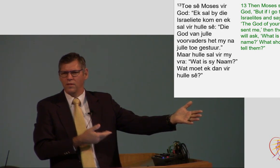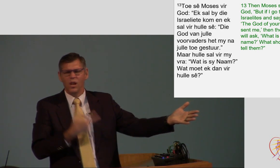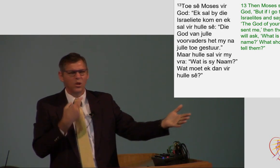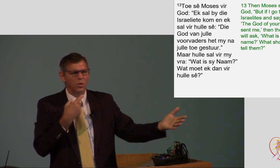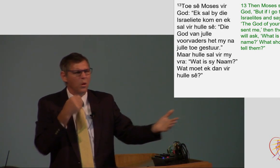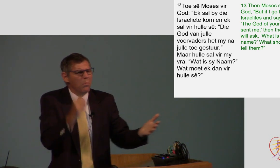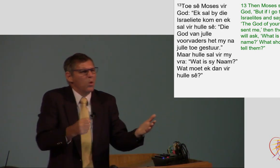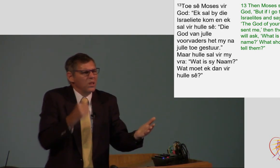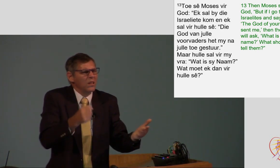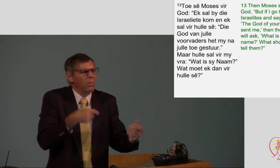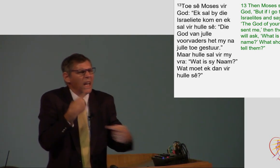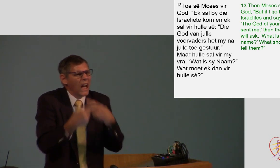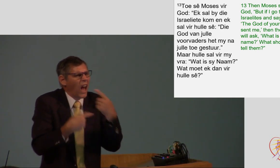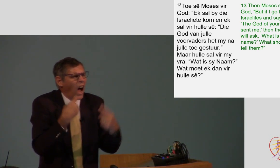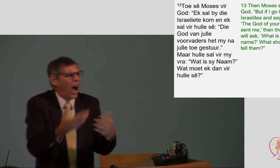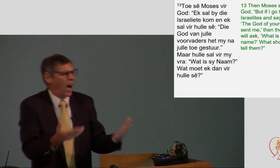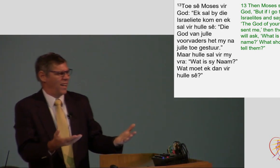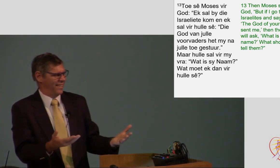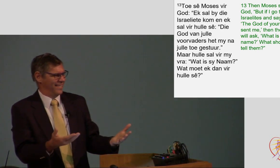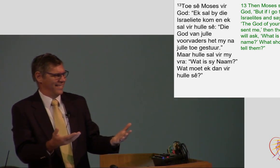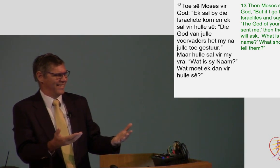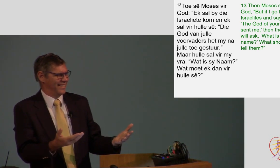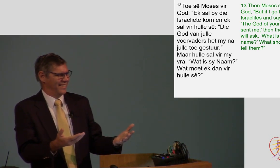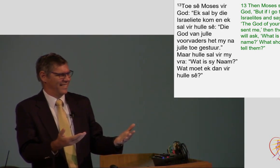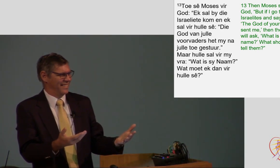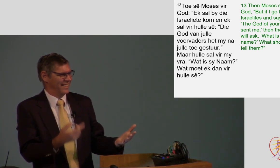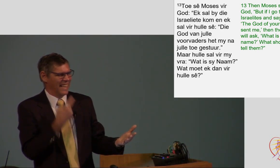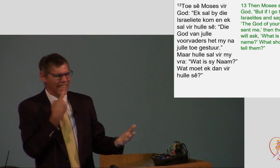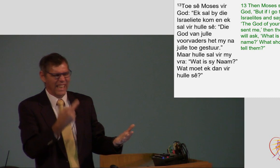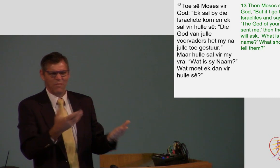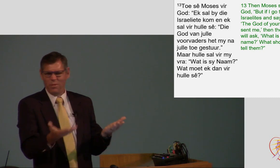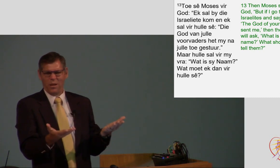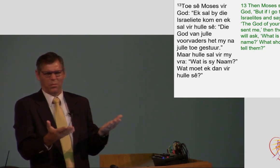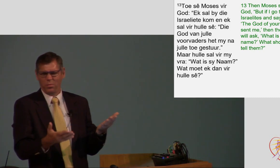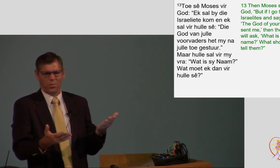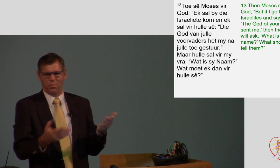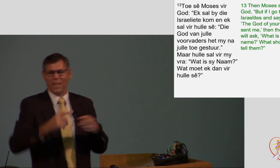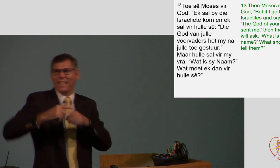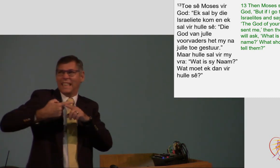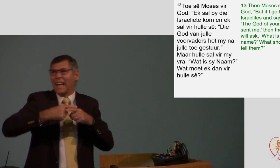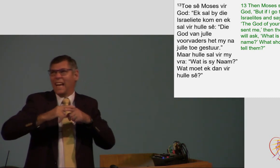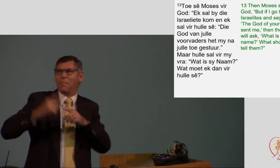So Moses bietjie klaar. Sê, maar bietjie stry met God.